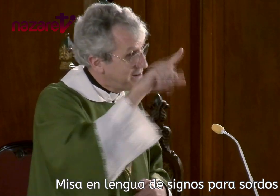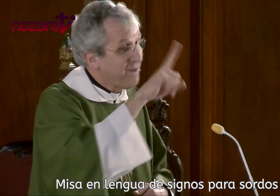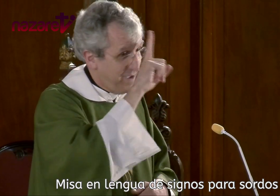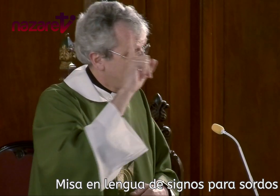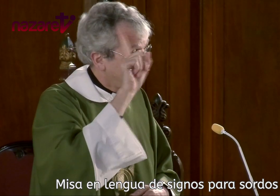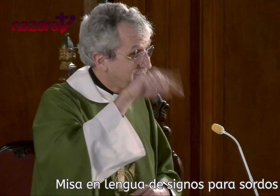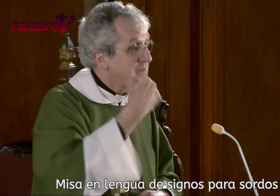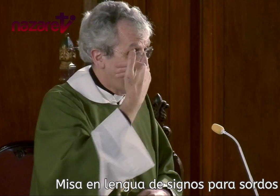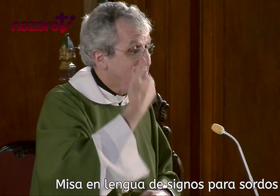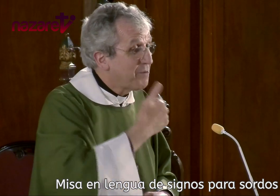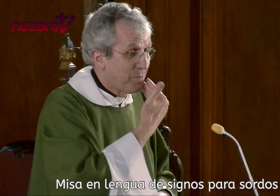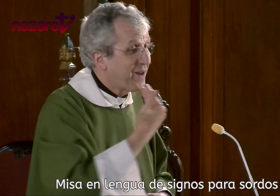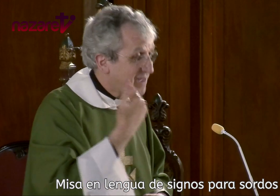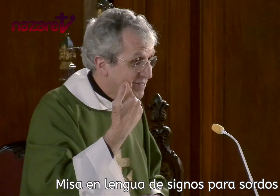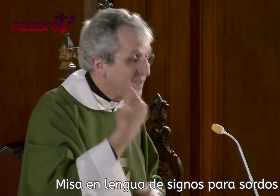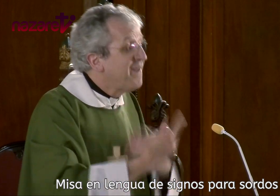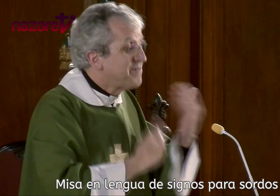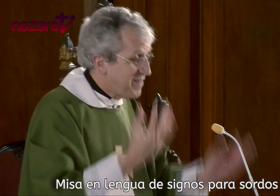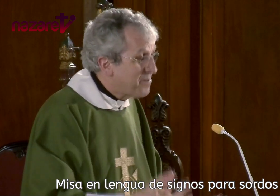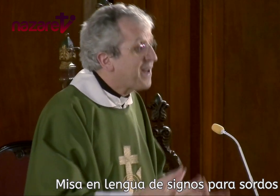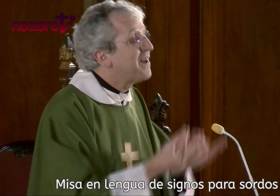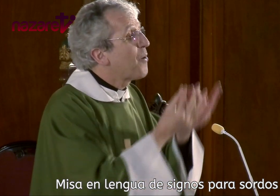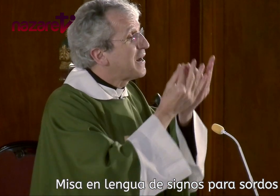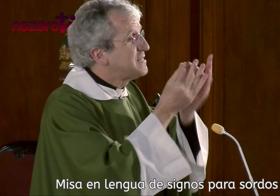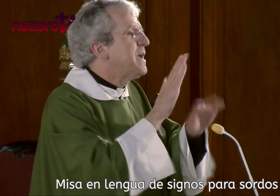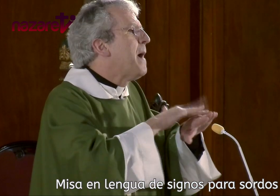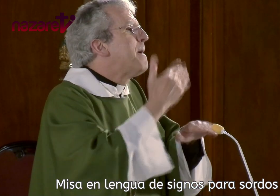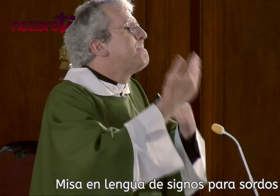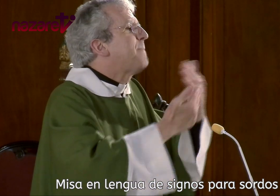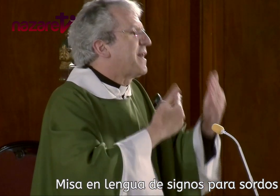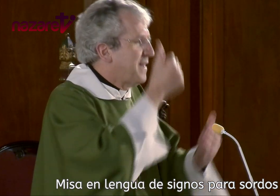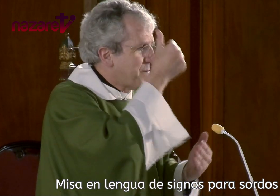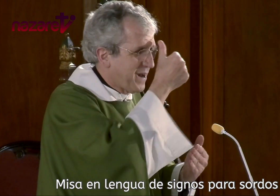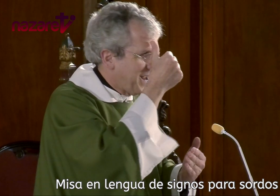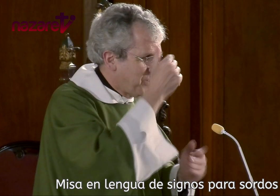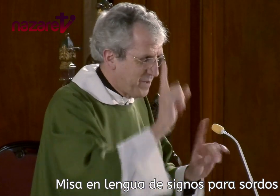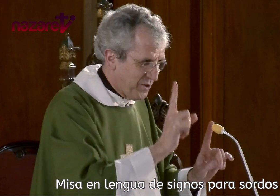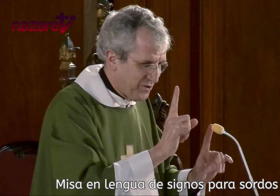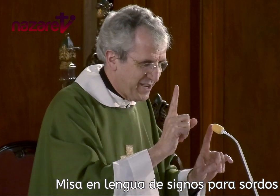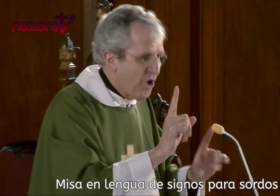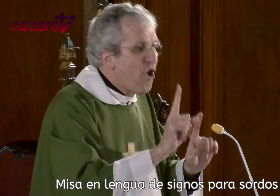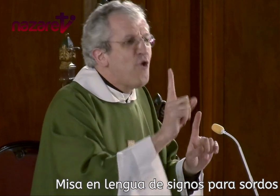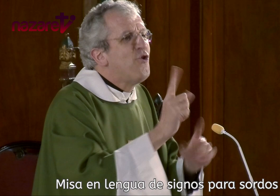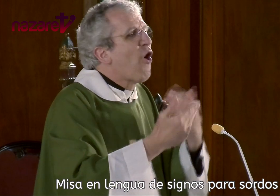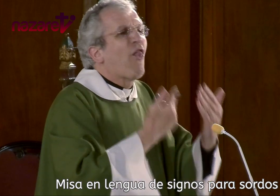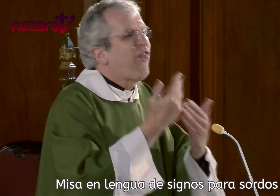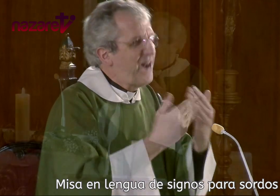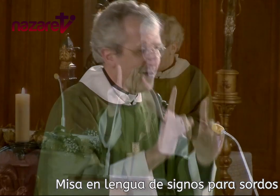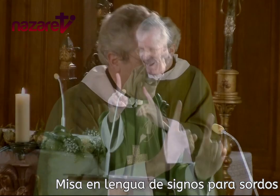en madrid también el sábado por la tarde de celebrar la eucaristía para celebrar el domingo y no celebrar